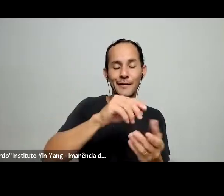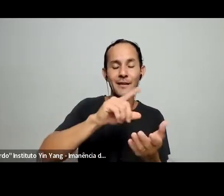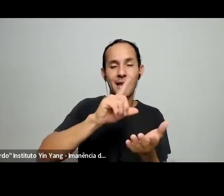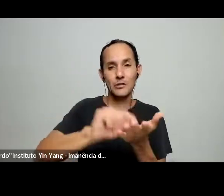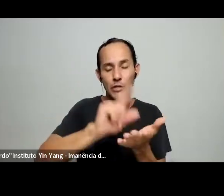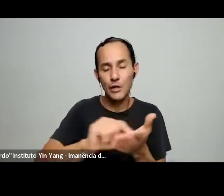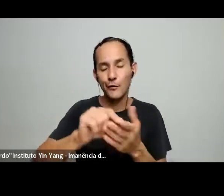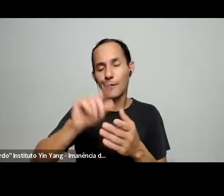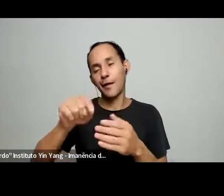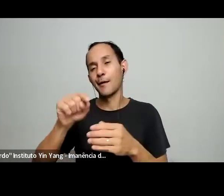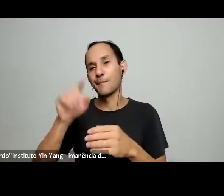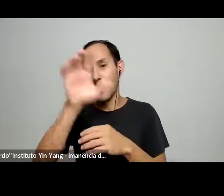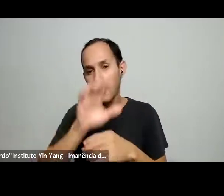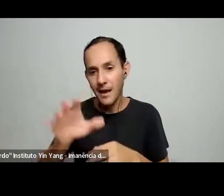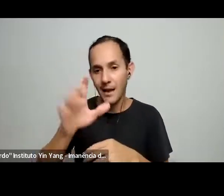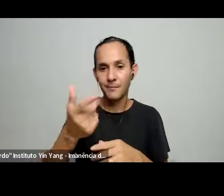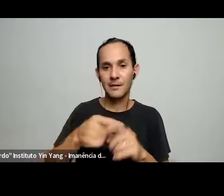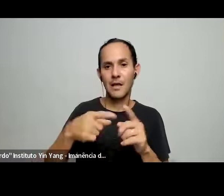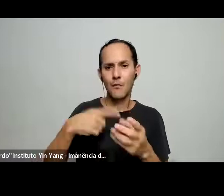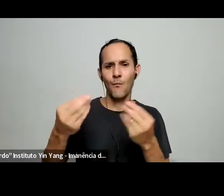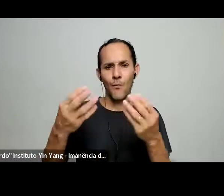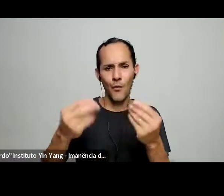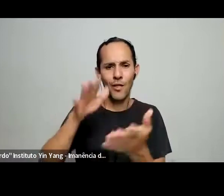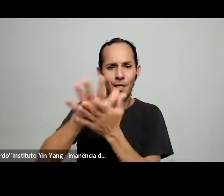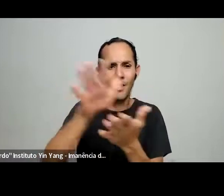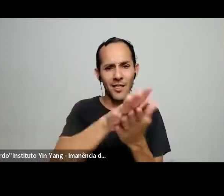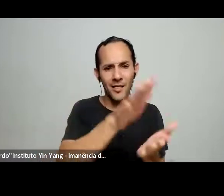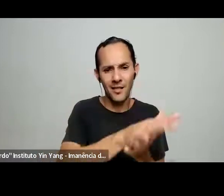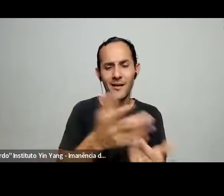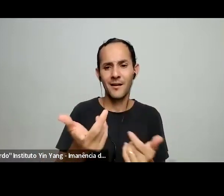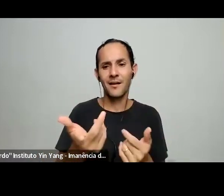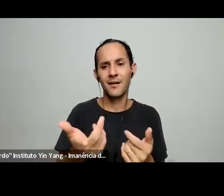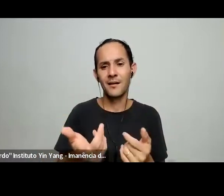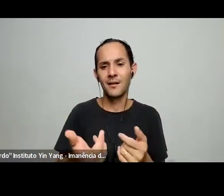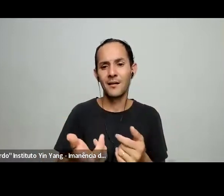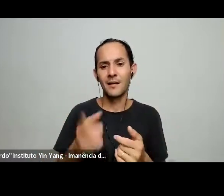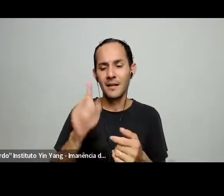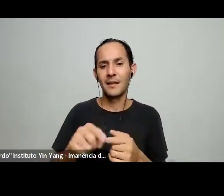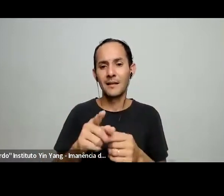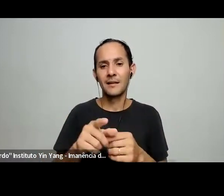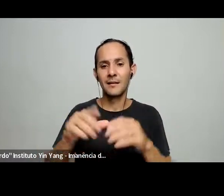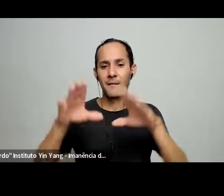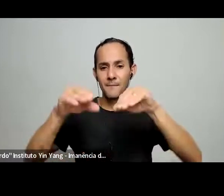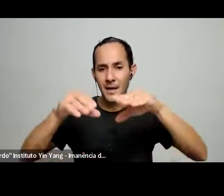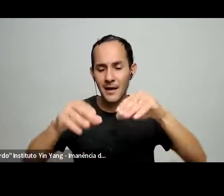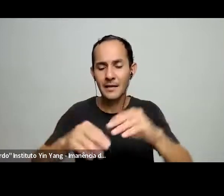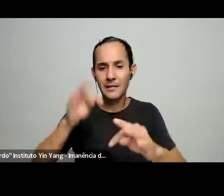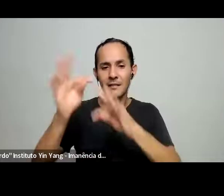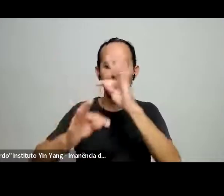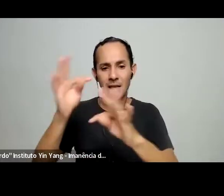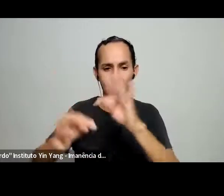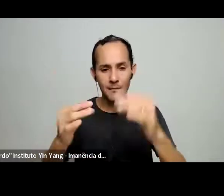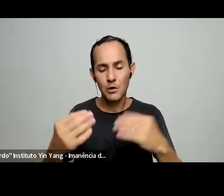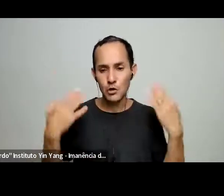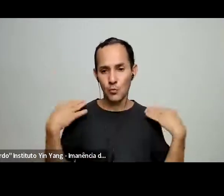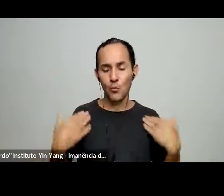né? Mas a gente publicou vários deles ali, enfim, mapa de massagem pediátrica, de terapias